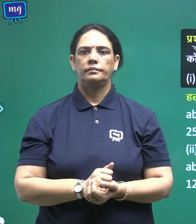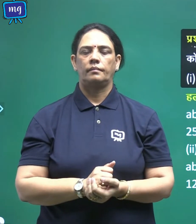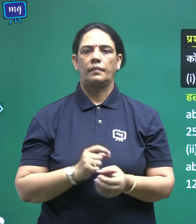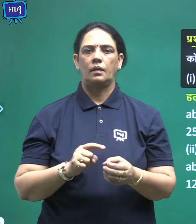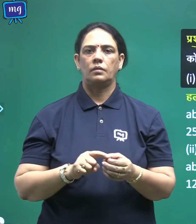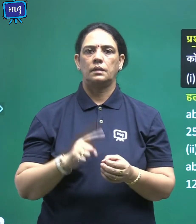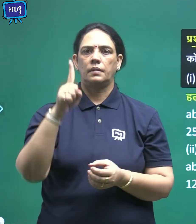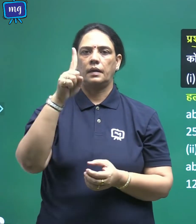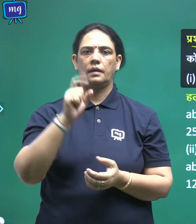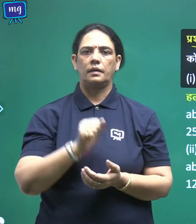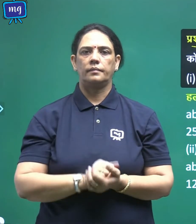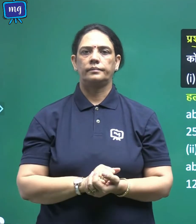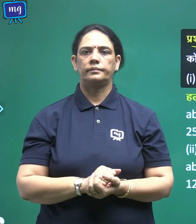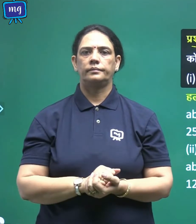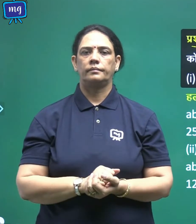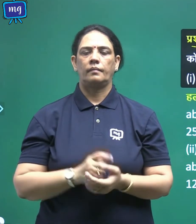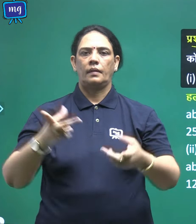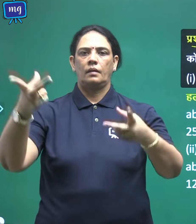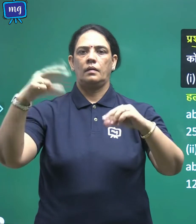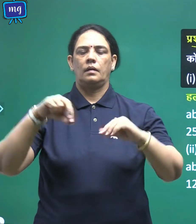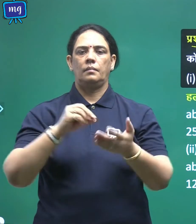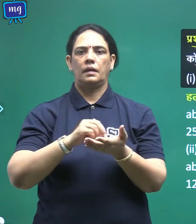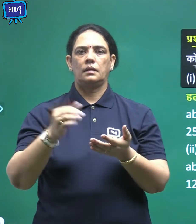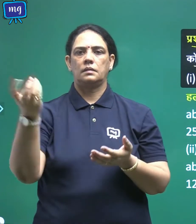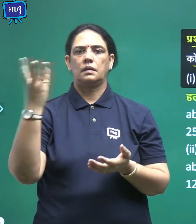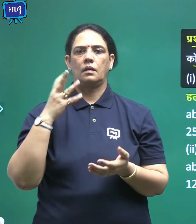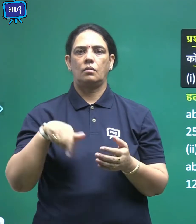प्रश्न नंबर 1, निम्नलिखित संख्याओं को